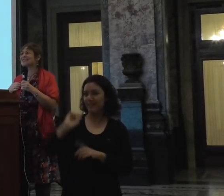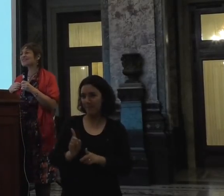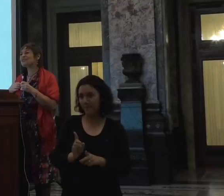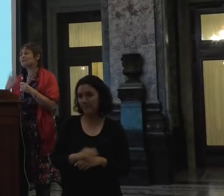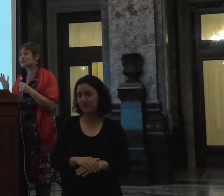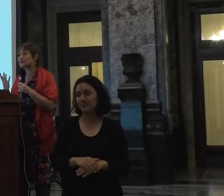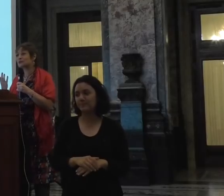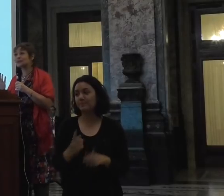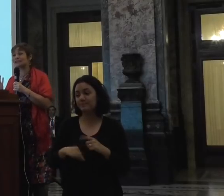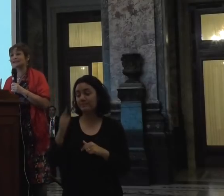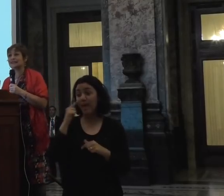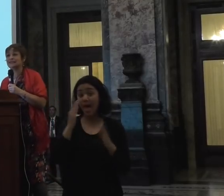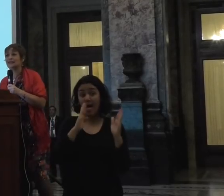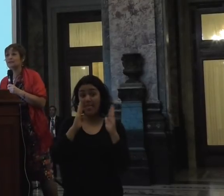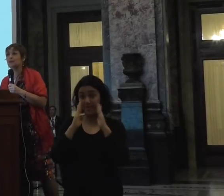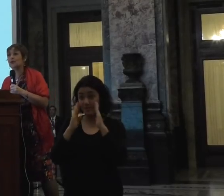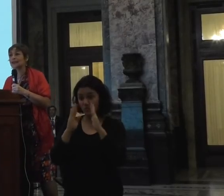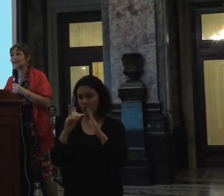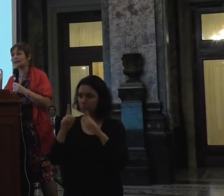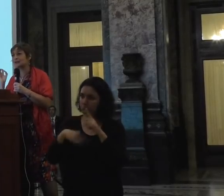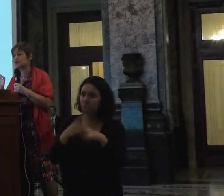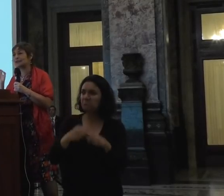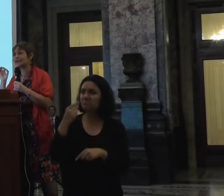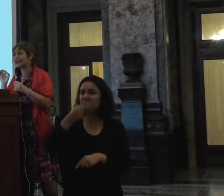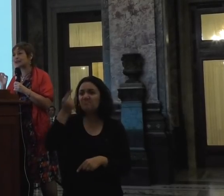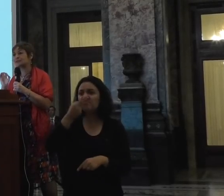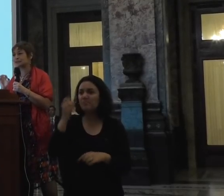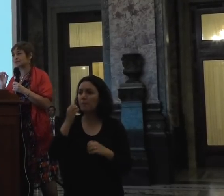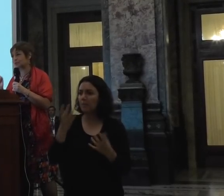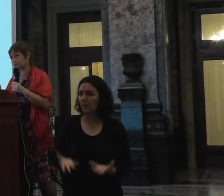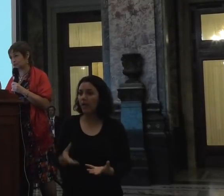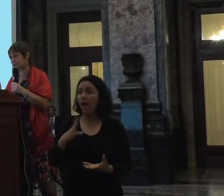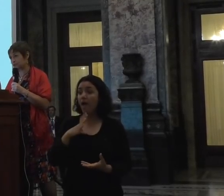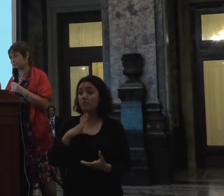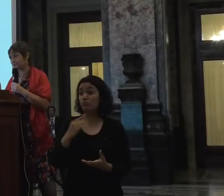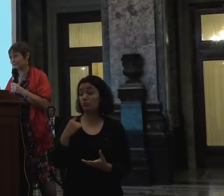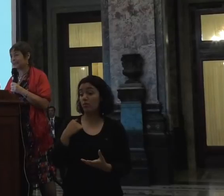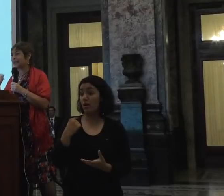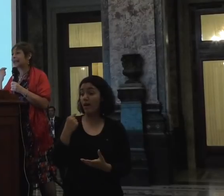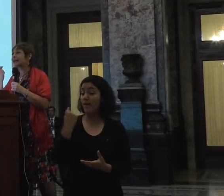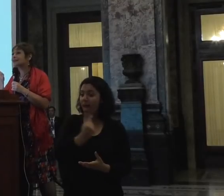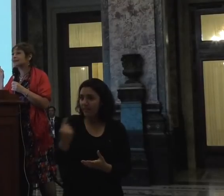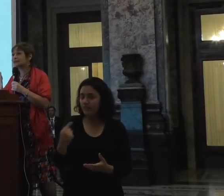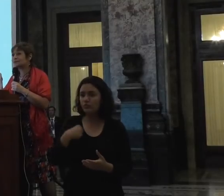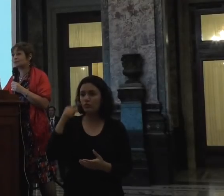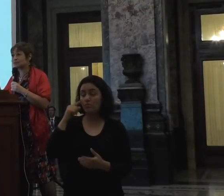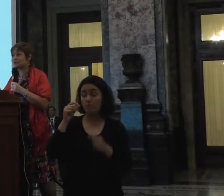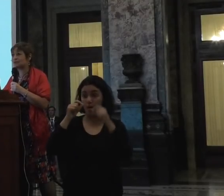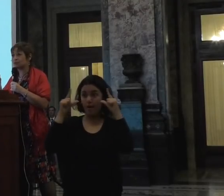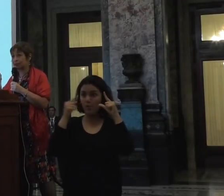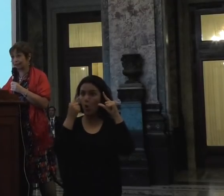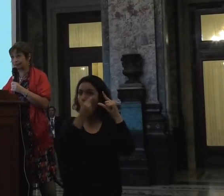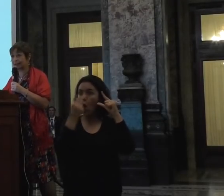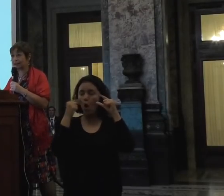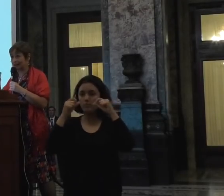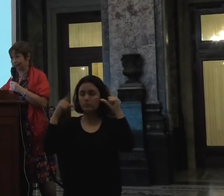La atención es un proceso muy interesante porque resulta que cada vez que abrimos los ojos, la cantidad de